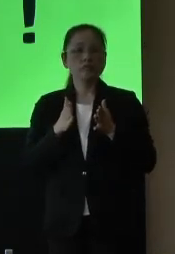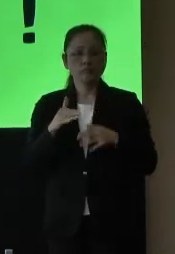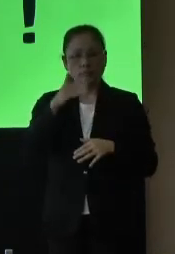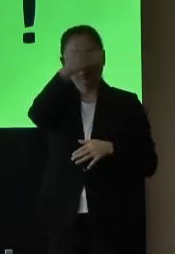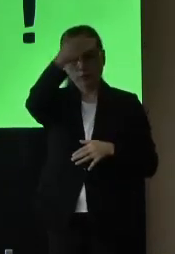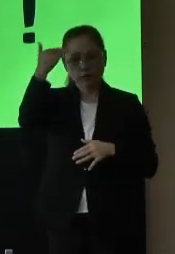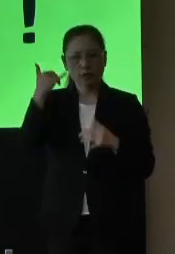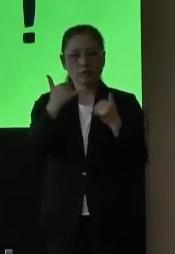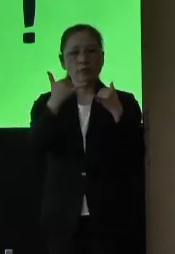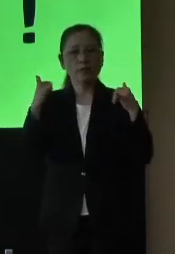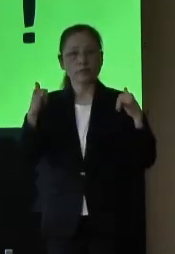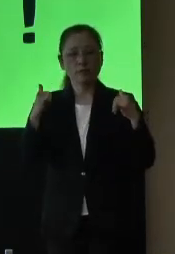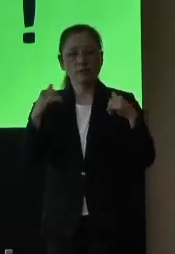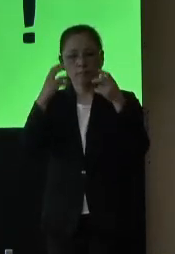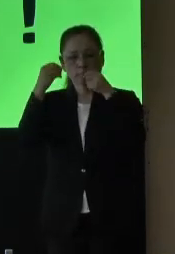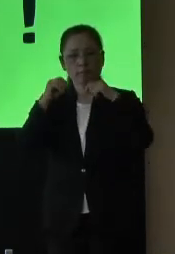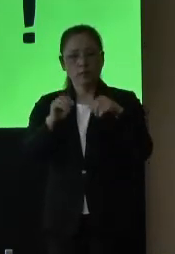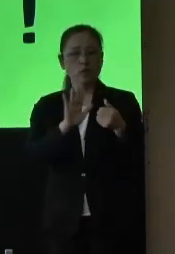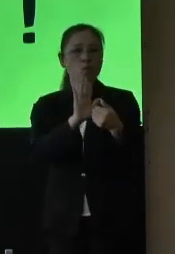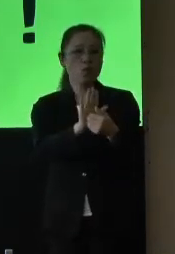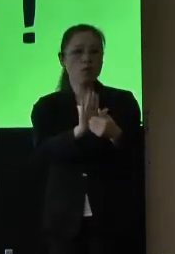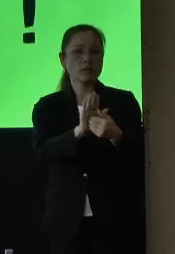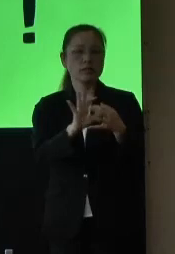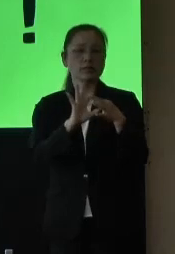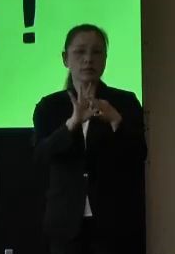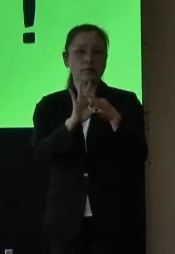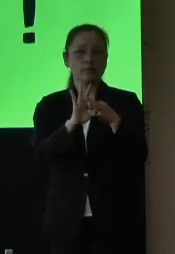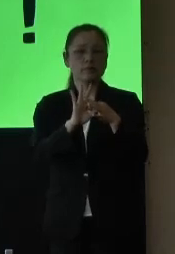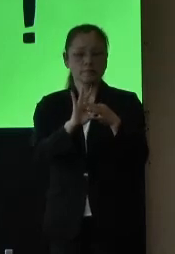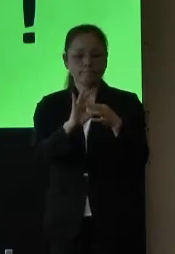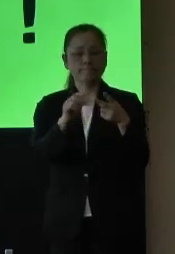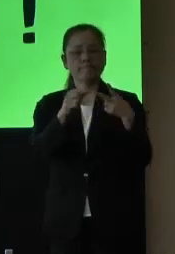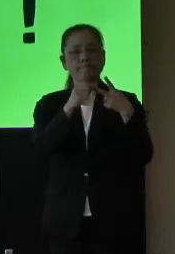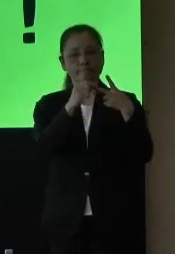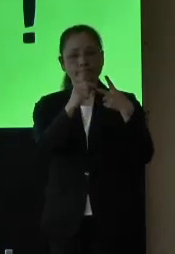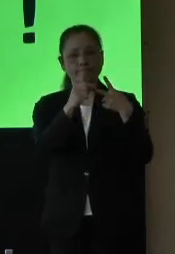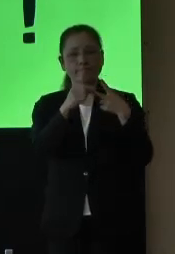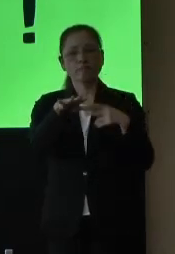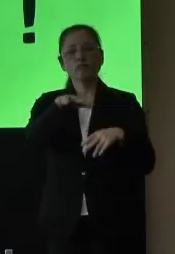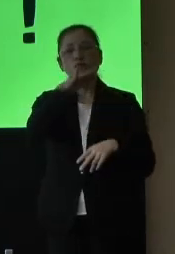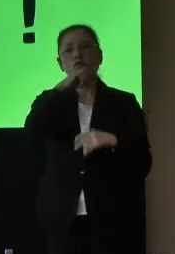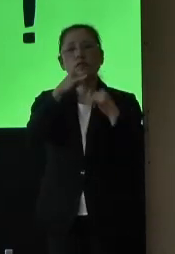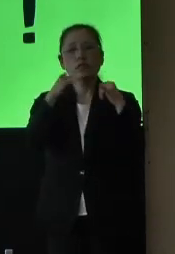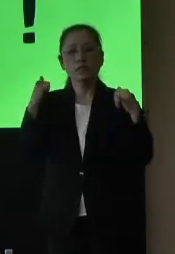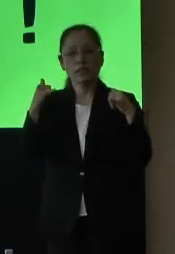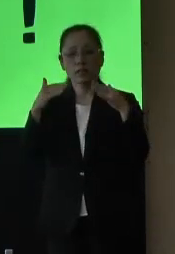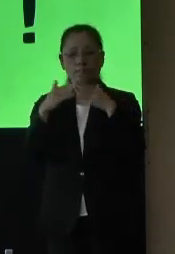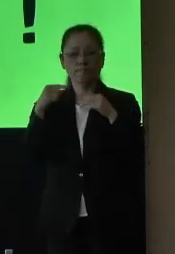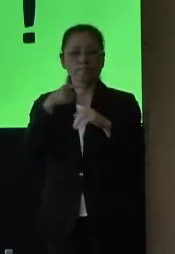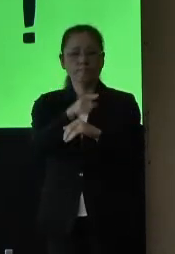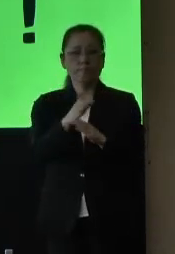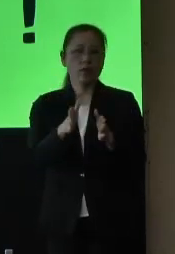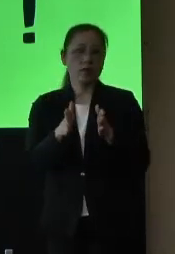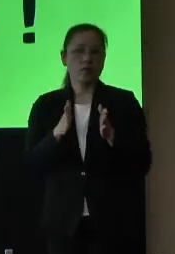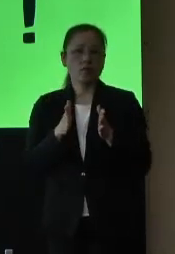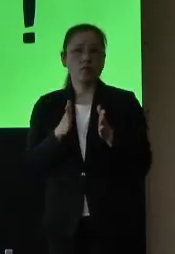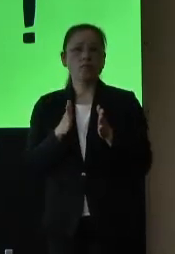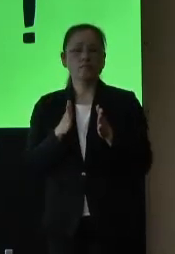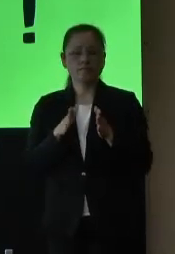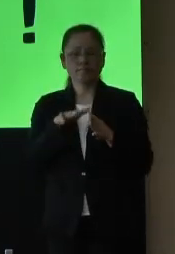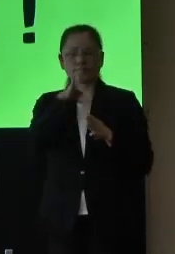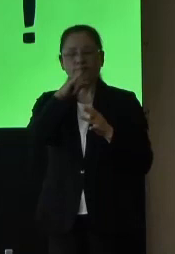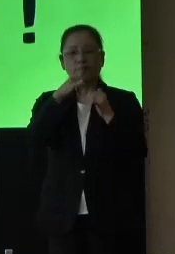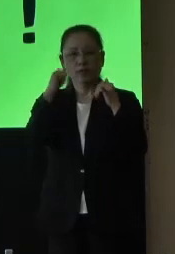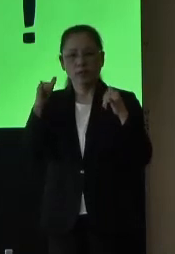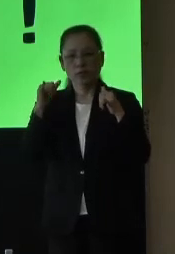々の感染防止対策に関すること、2、高齢者の外出自粛など、高齢